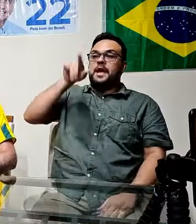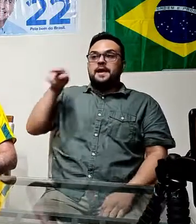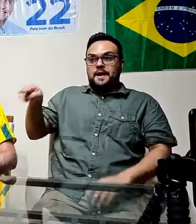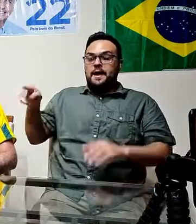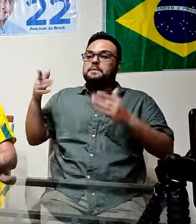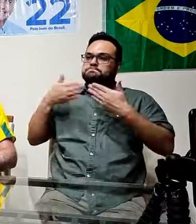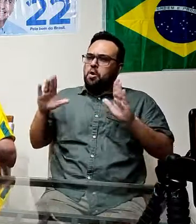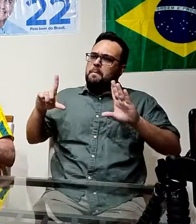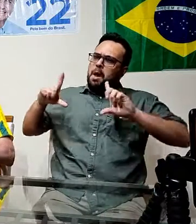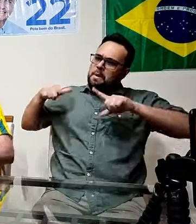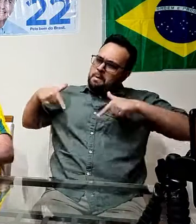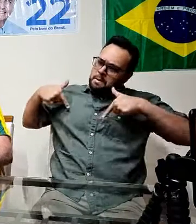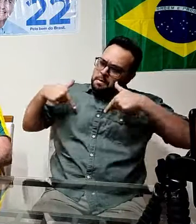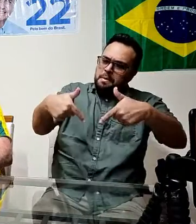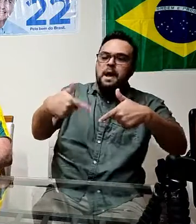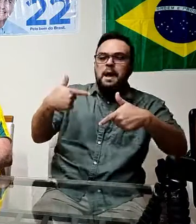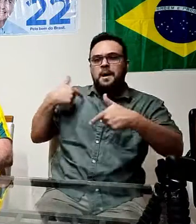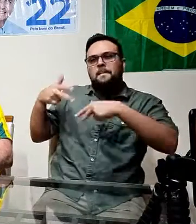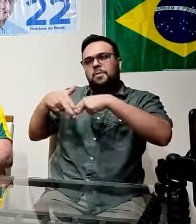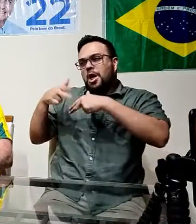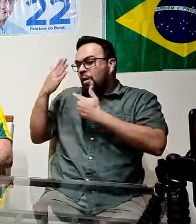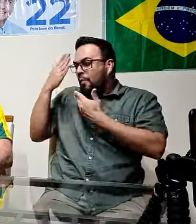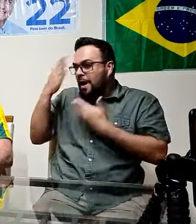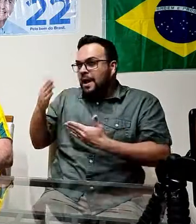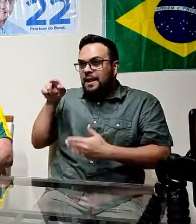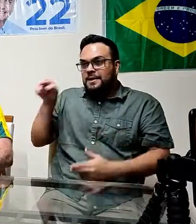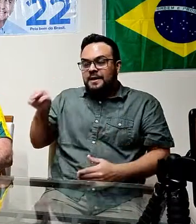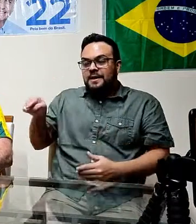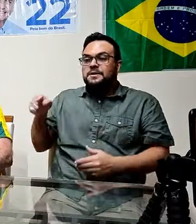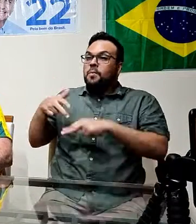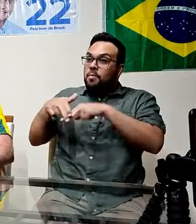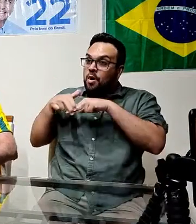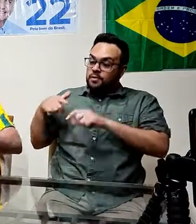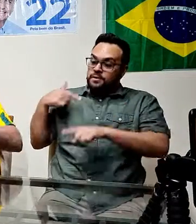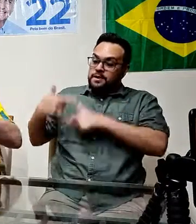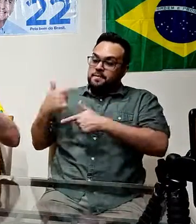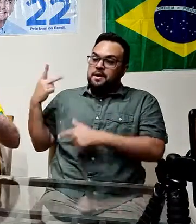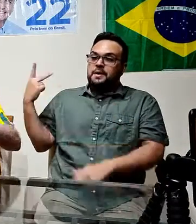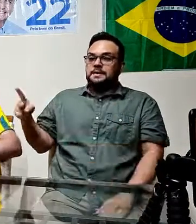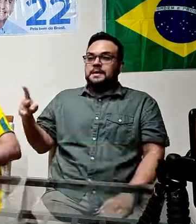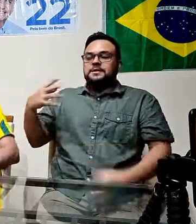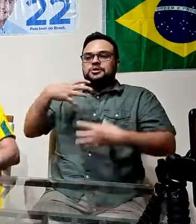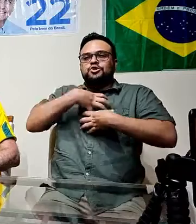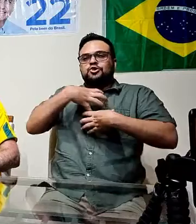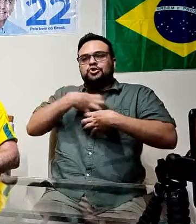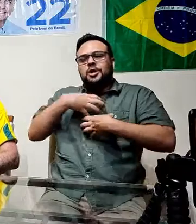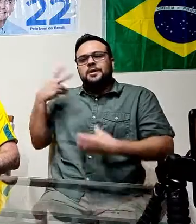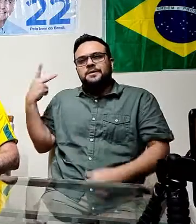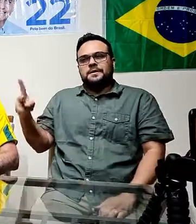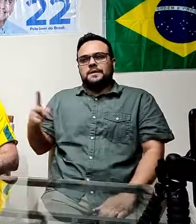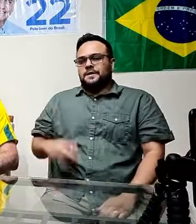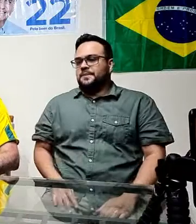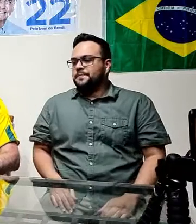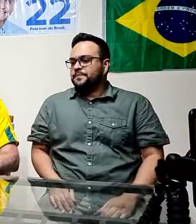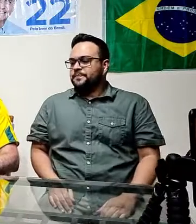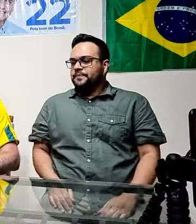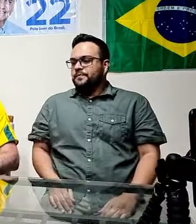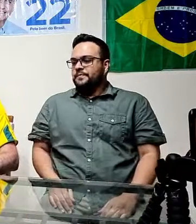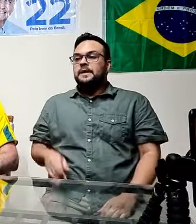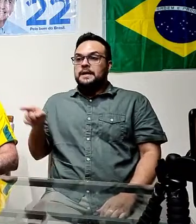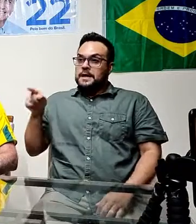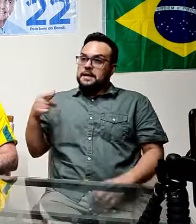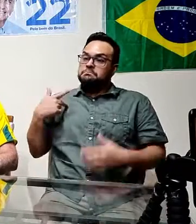que tinha que ser feito. Eu sou muito grato ao Marinho pelo trabalho que ele fez, pela forma como ele